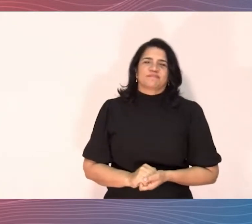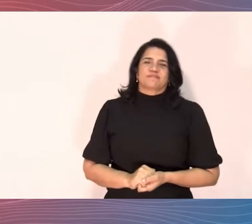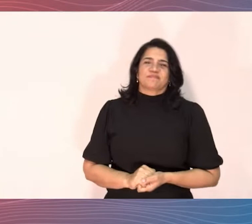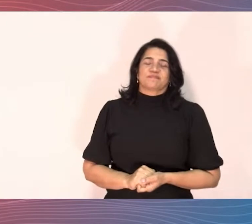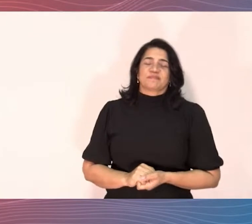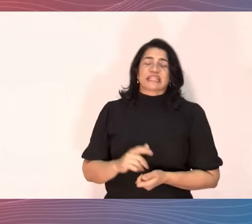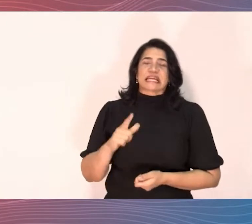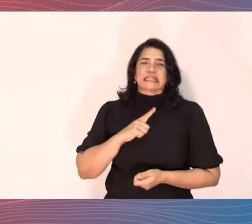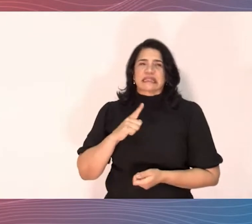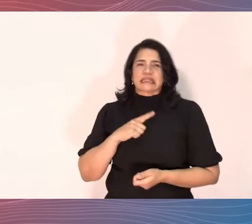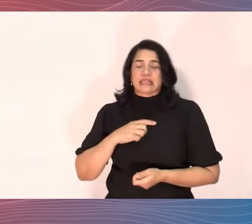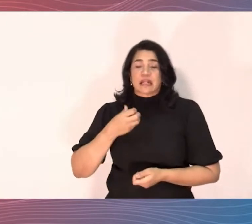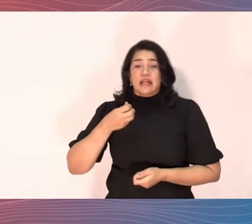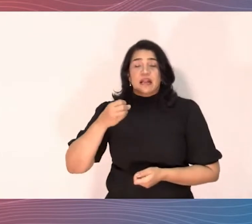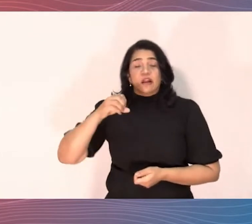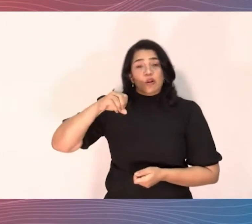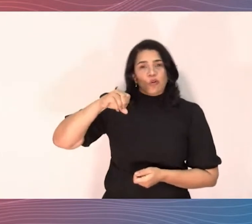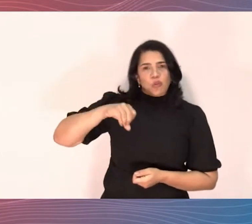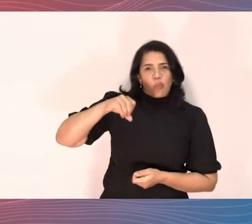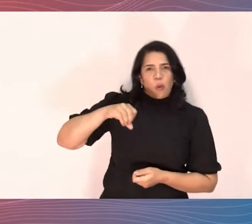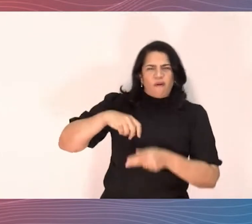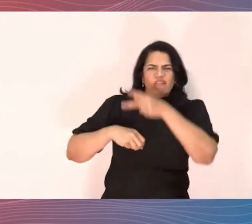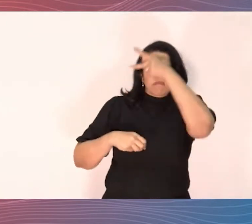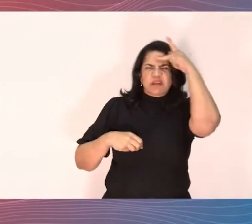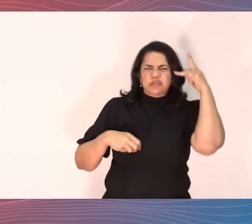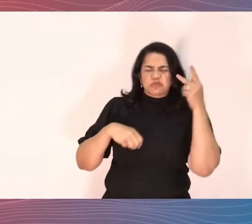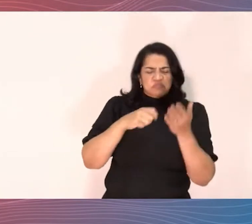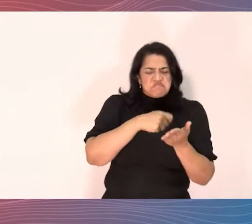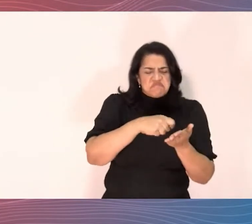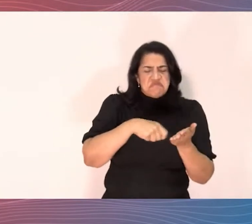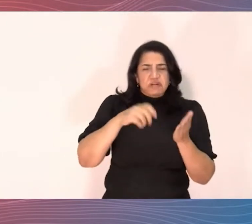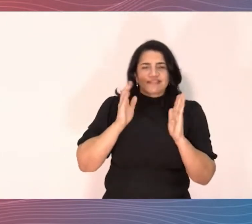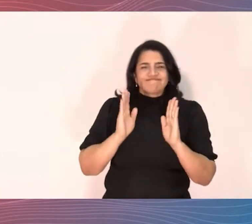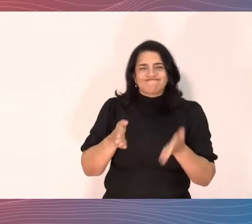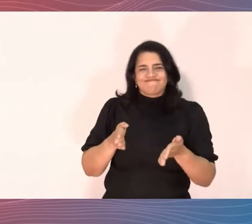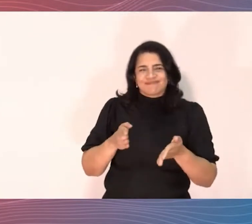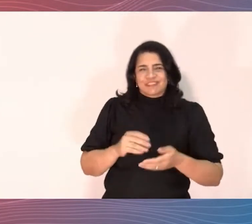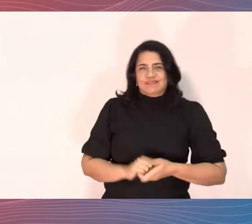inscrito. Irmão, Deus conta com vocês.